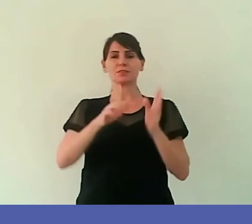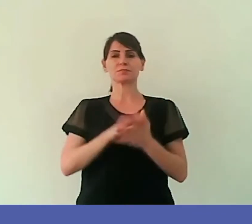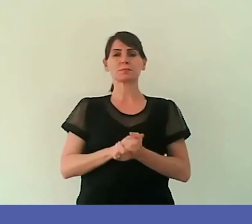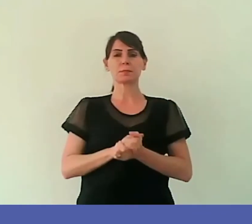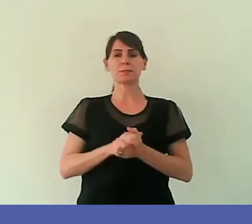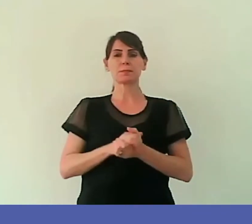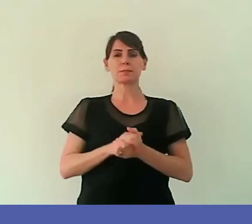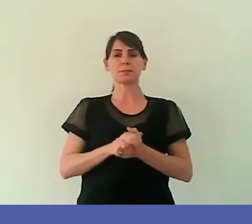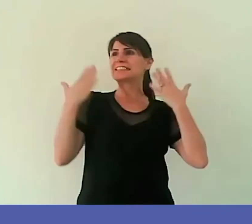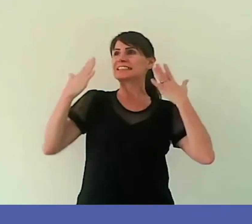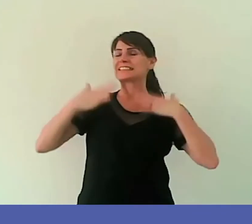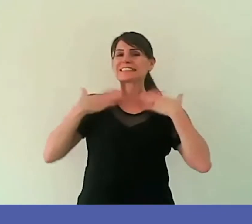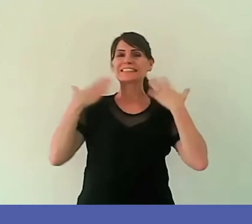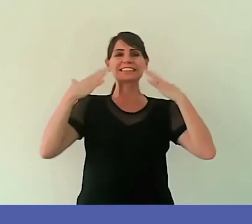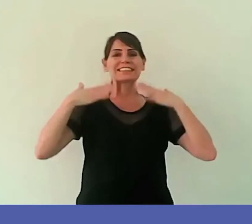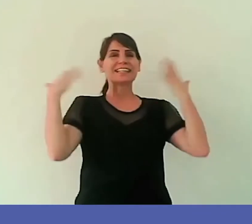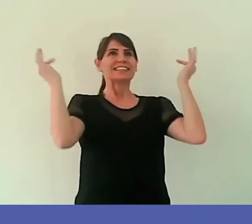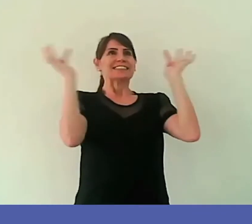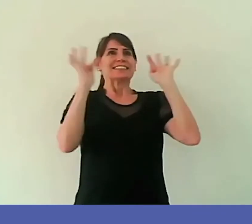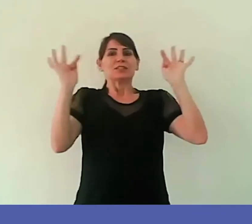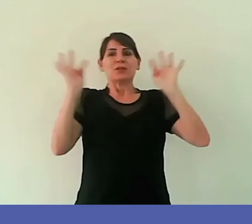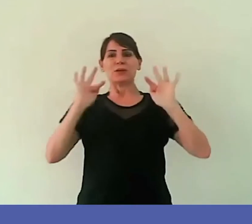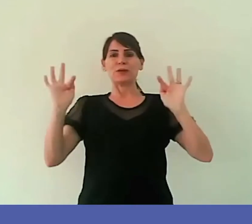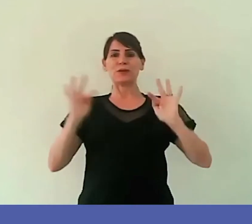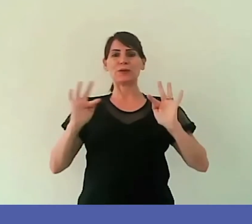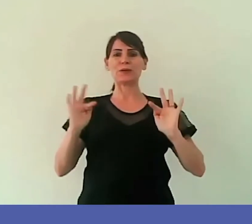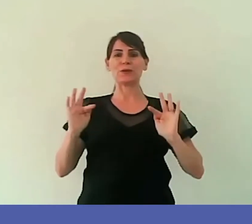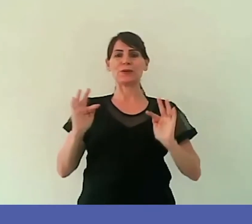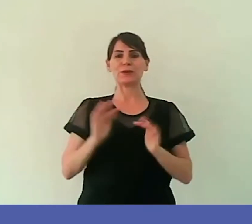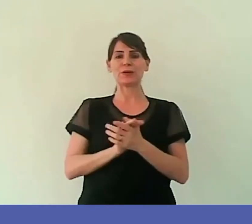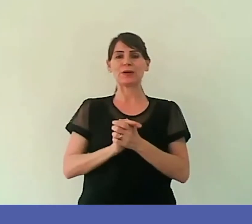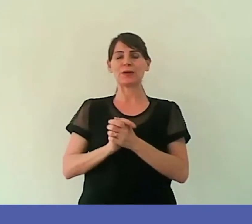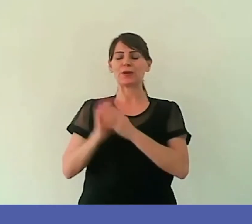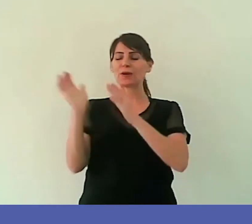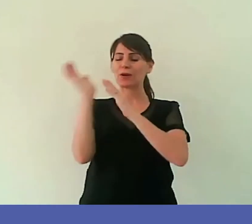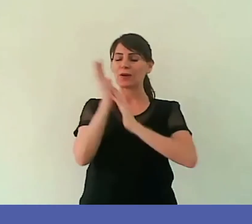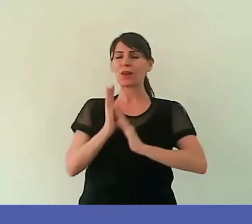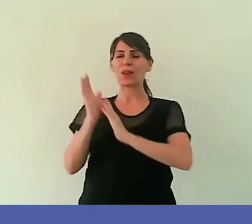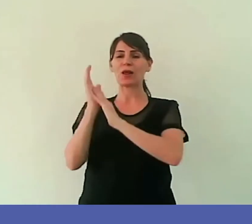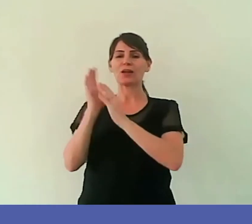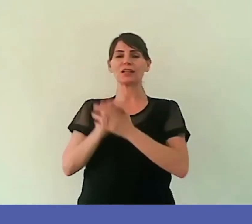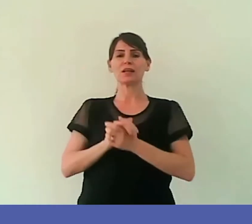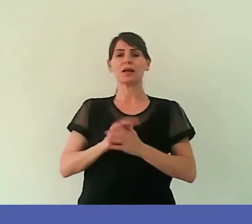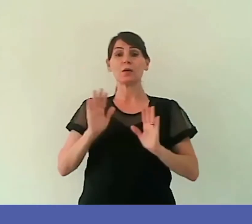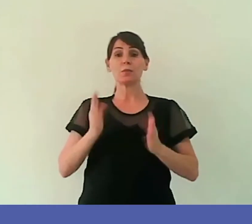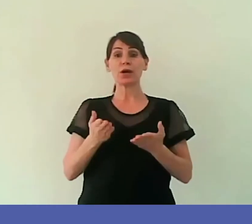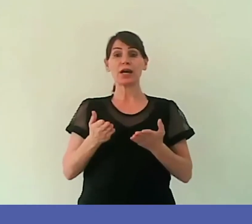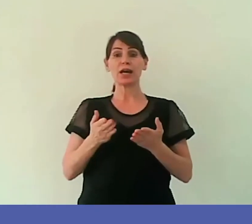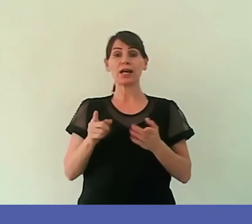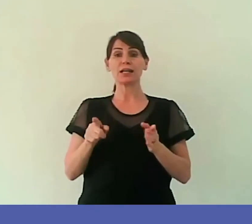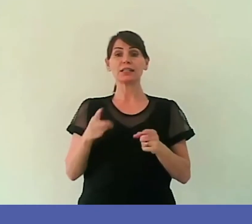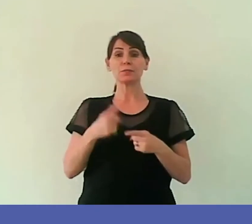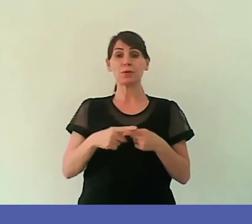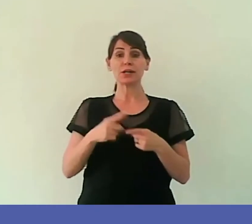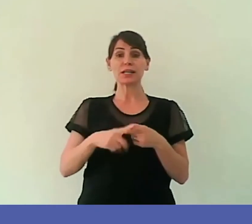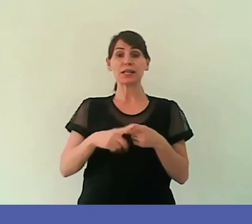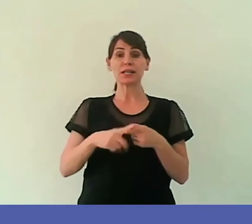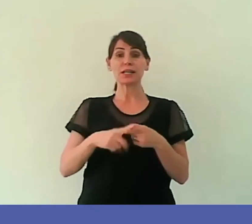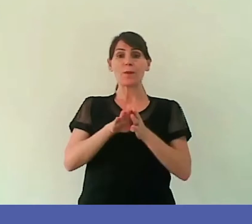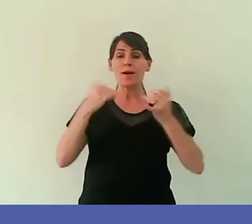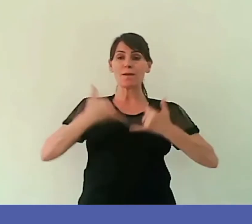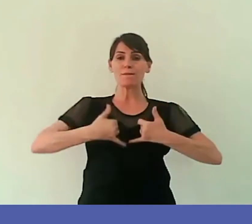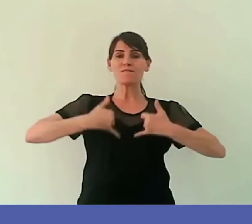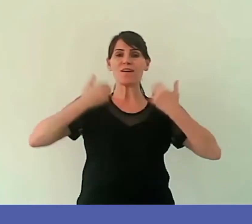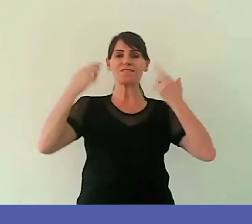alegremo-nos, exultemos e demos-lhe a glória, porque são chegadas as bodas do